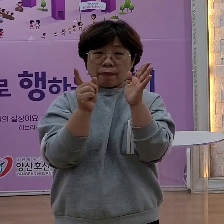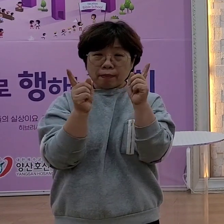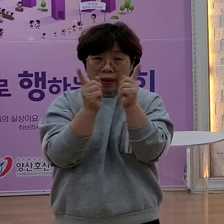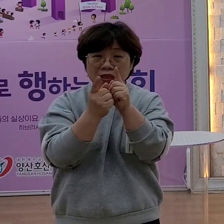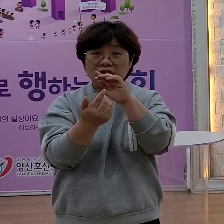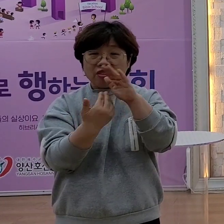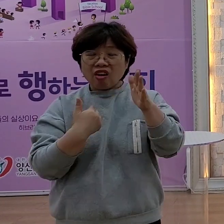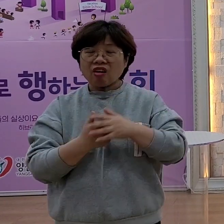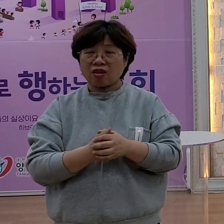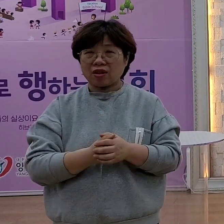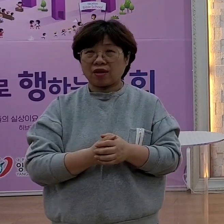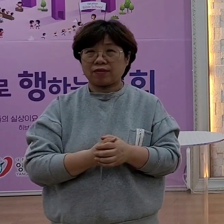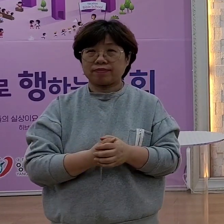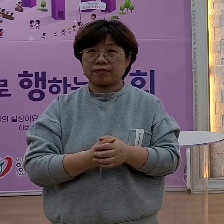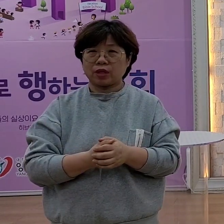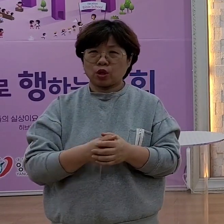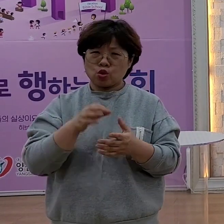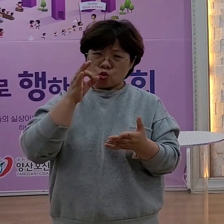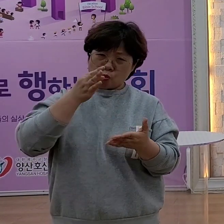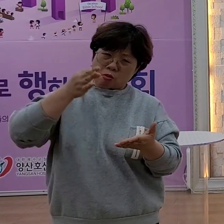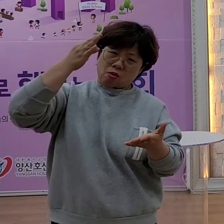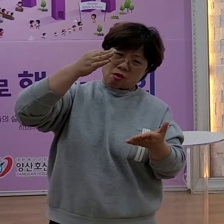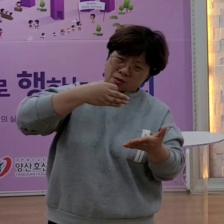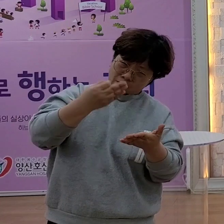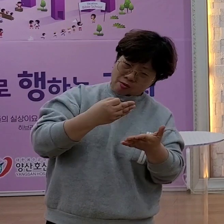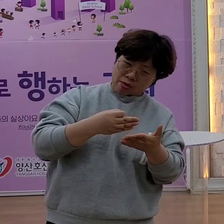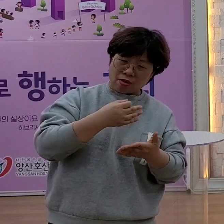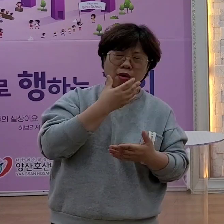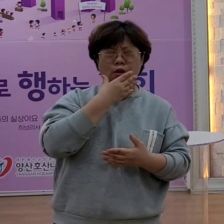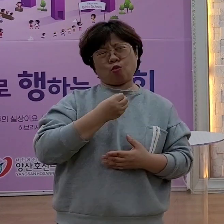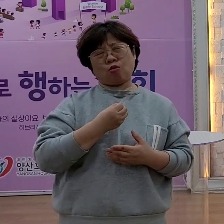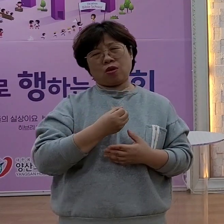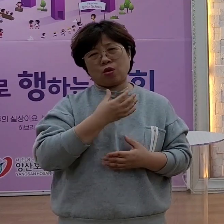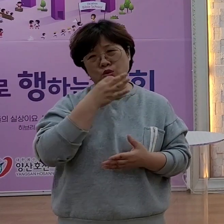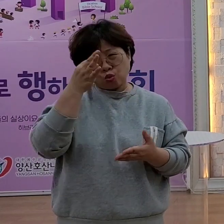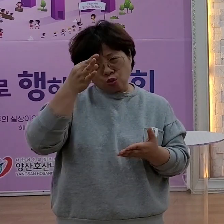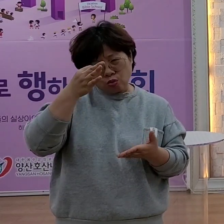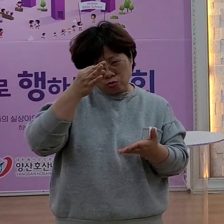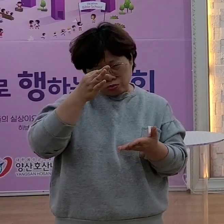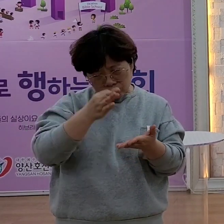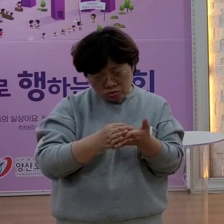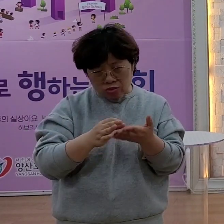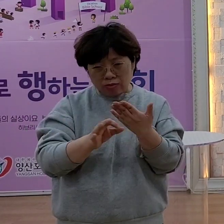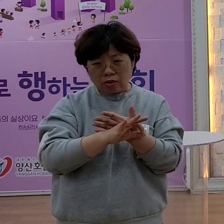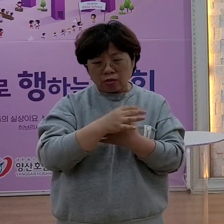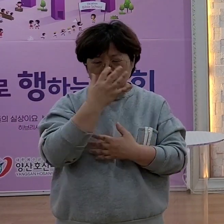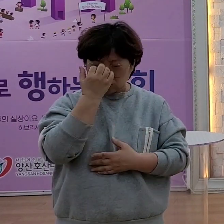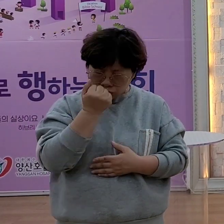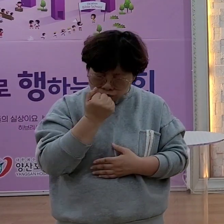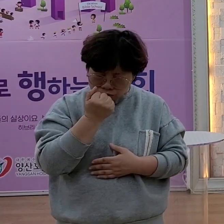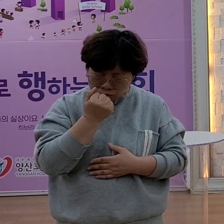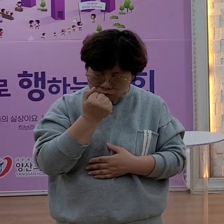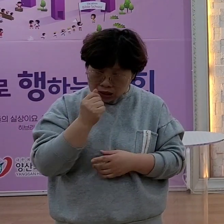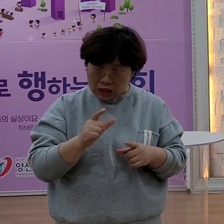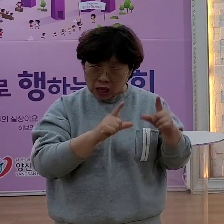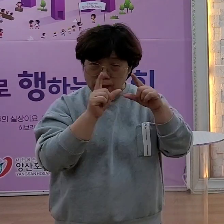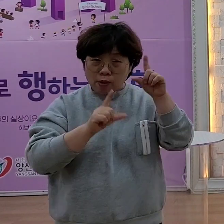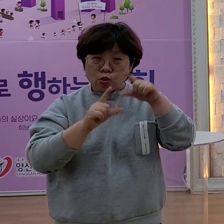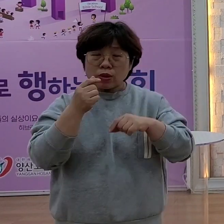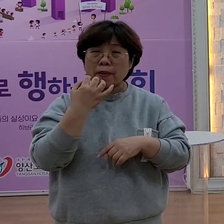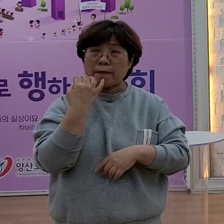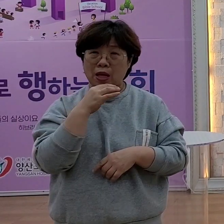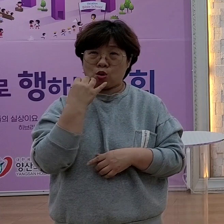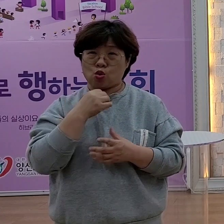인생이었습니다. 돈을 좀 많이 벌면 행복하고, 나한테 돈이 없으면 우울하고, 베드로의 삶이